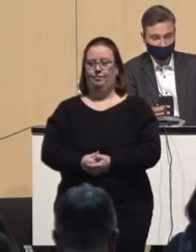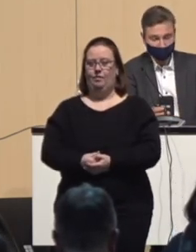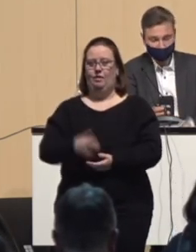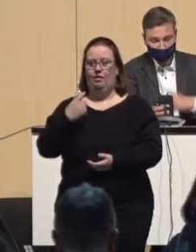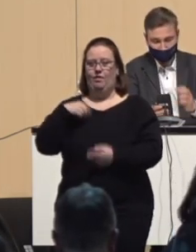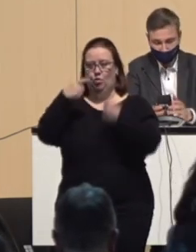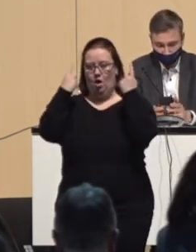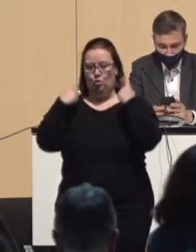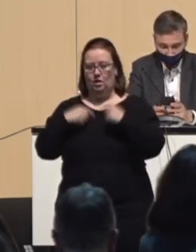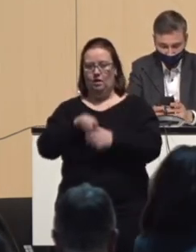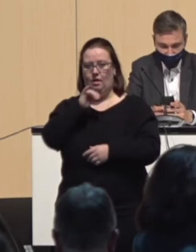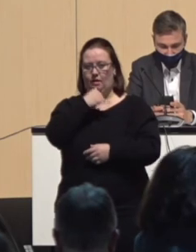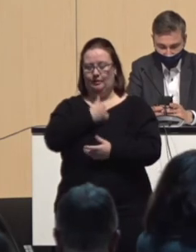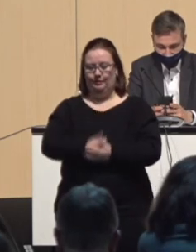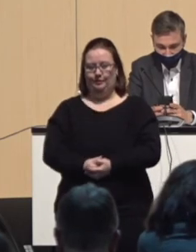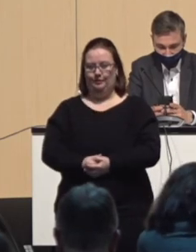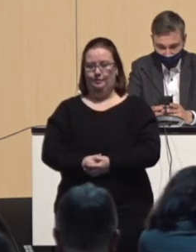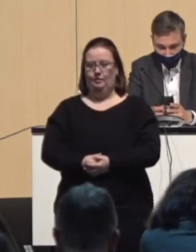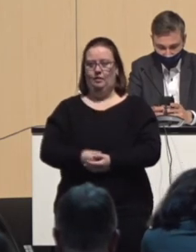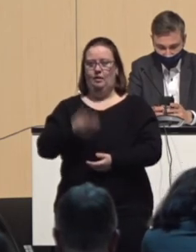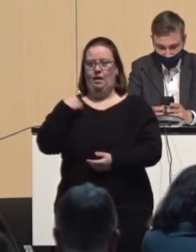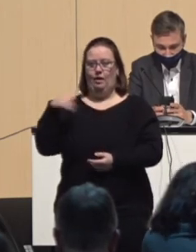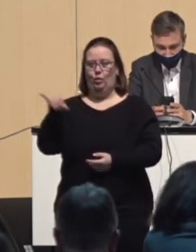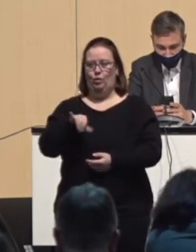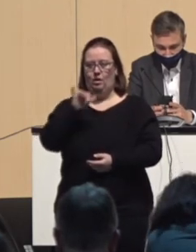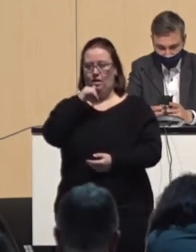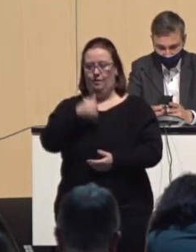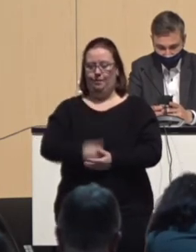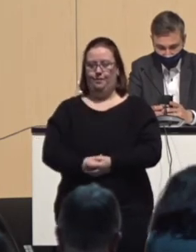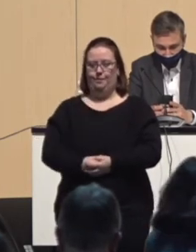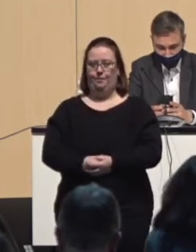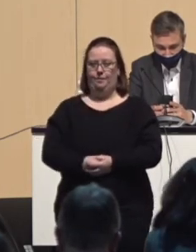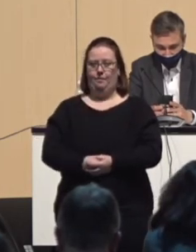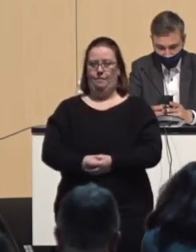Frau Krause, nein. Herr Krüger,